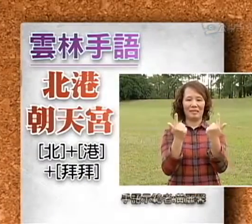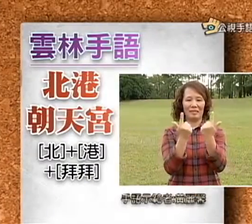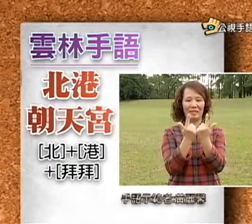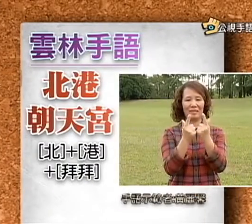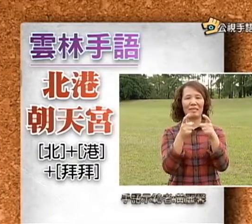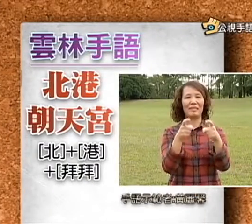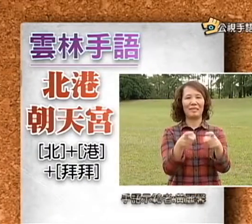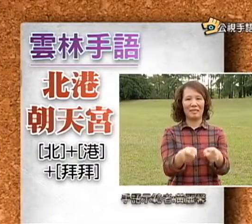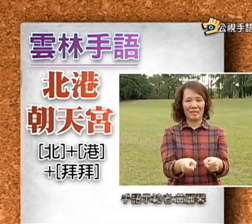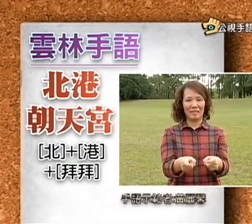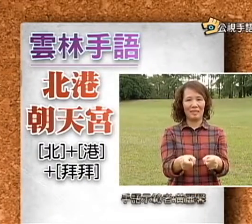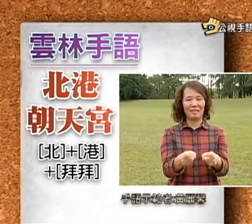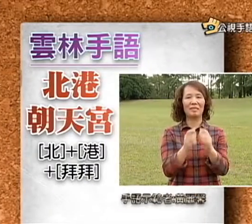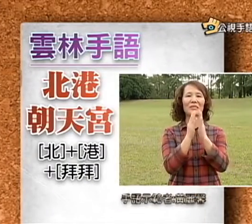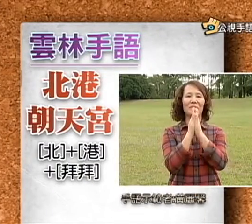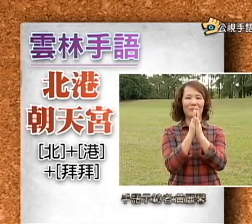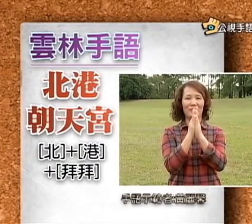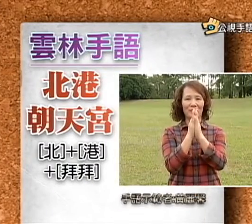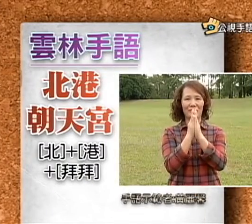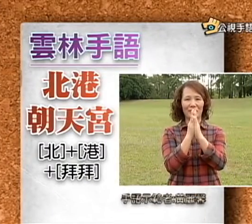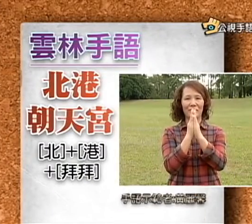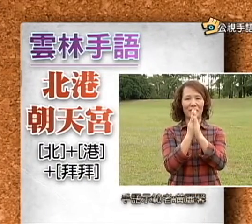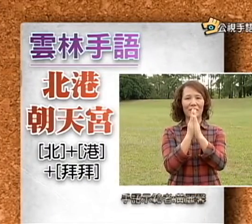北港朝天宫的手语笔法是